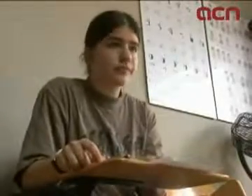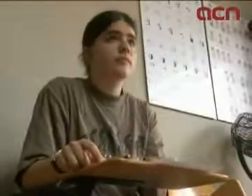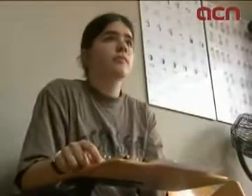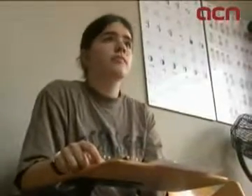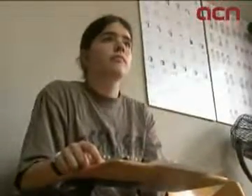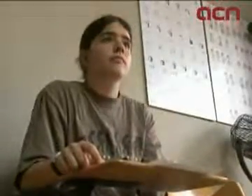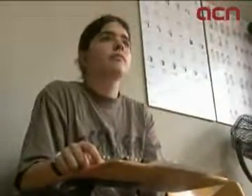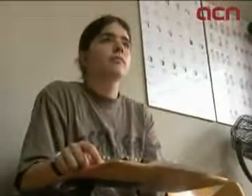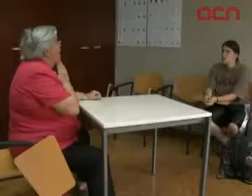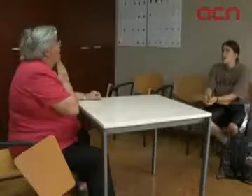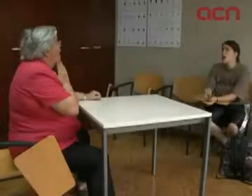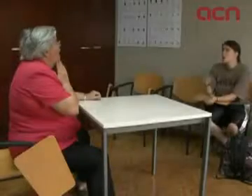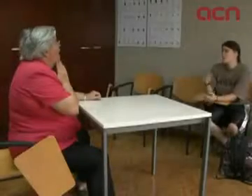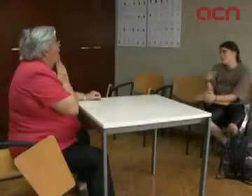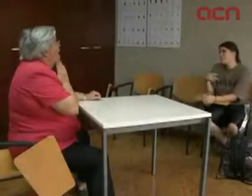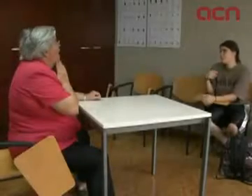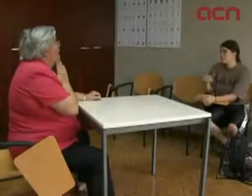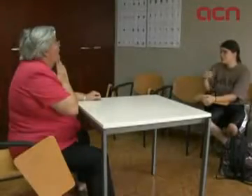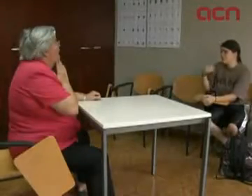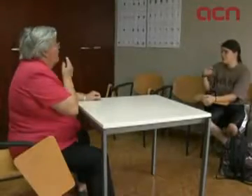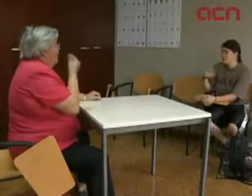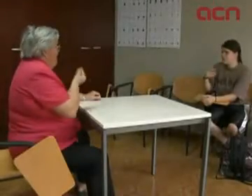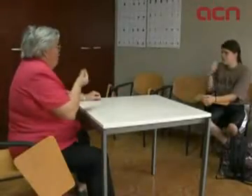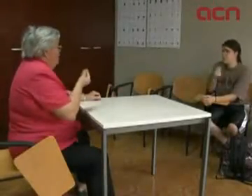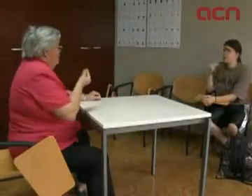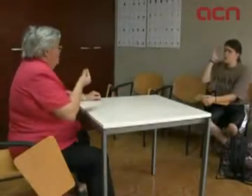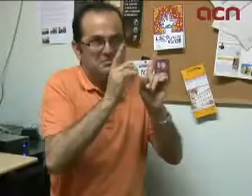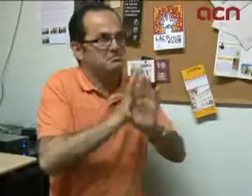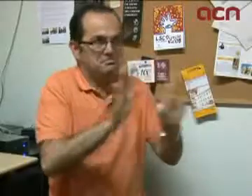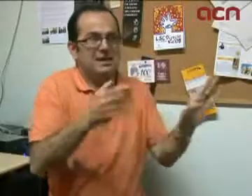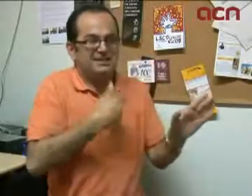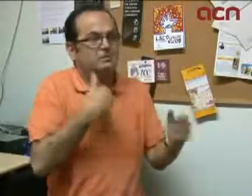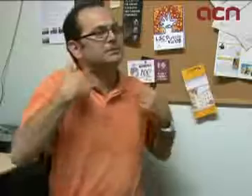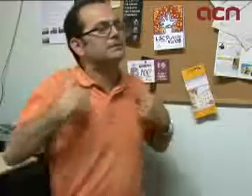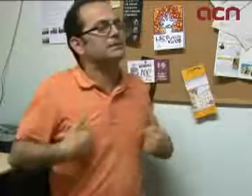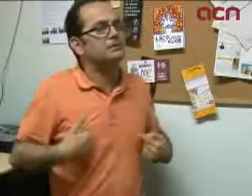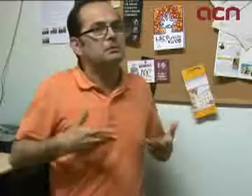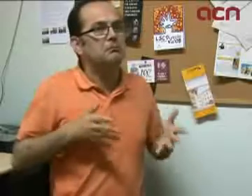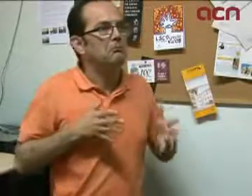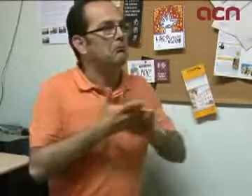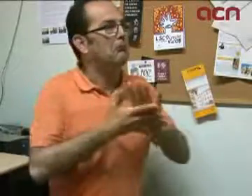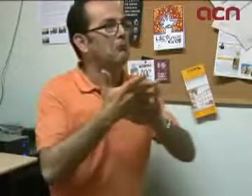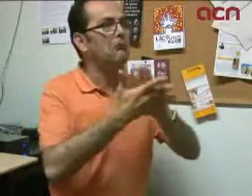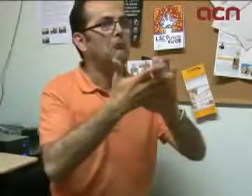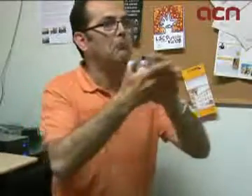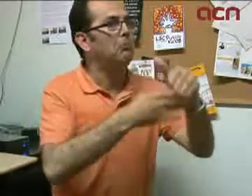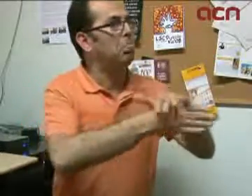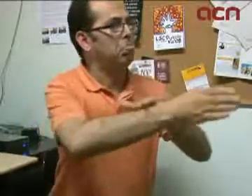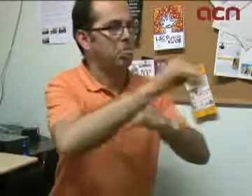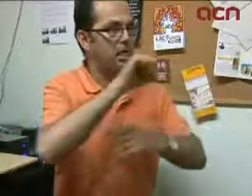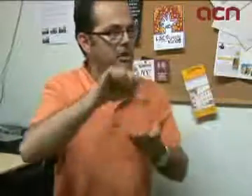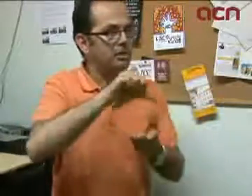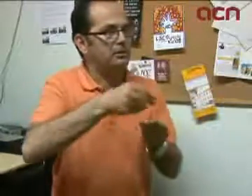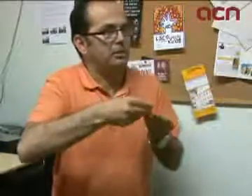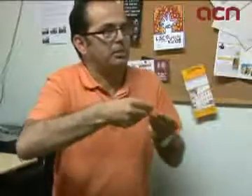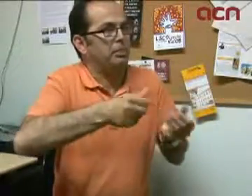oients puguin fer efectiu el dret d'utilitzar i estudiar aquesta llengua. El sistema tant se val. L'important és poder parlar aquesta llengua de signes i